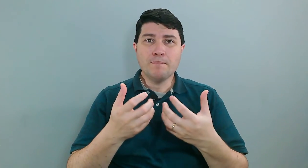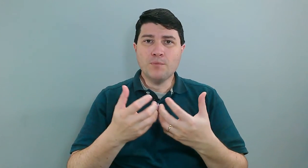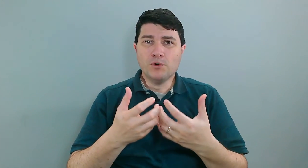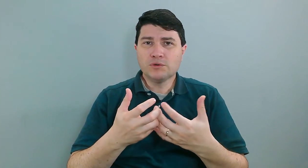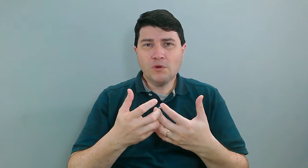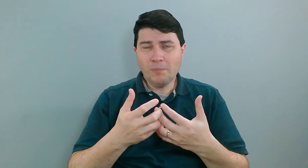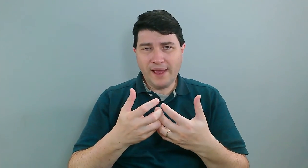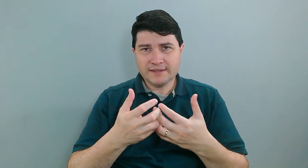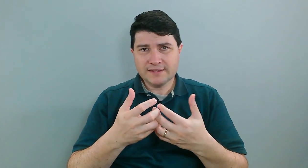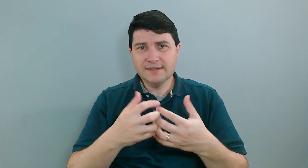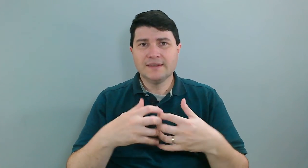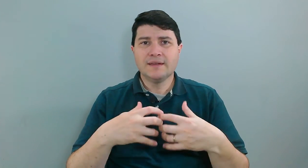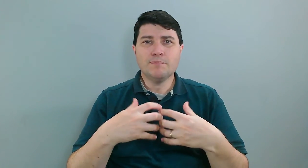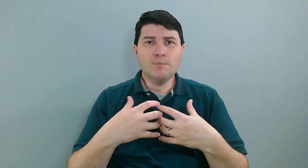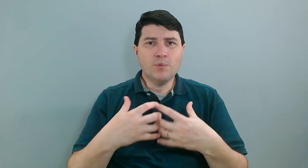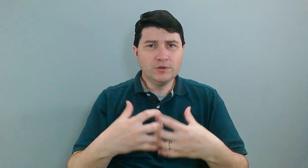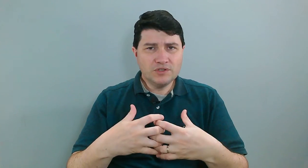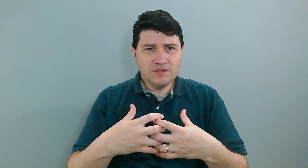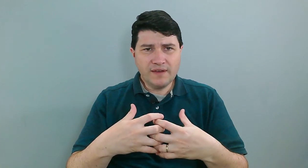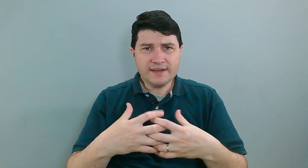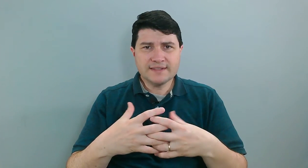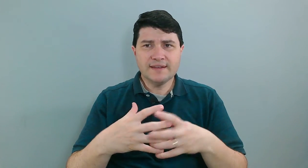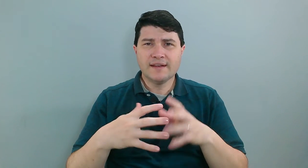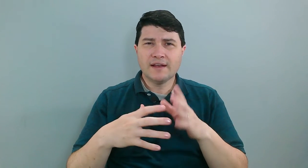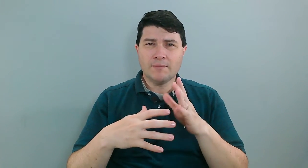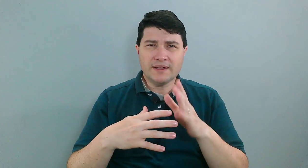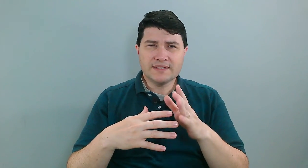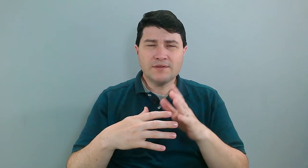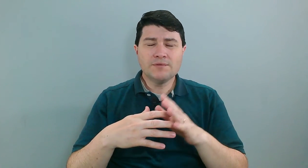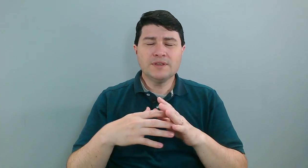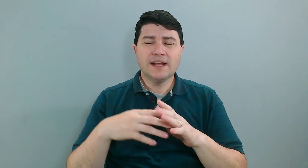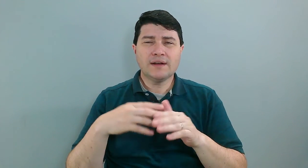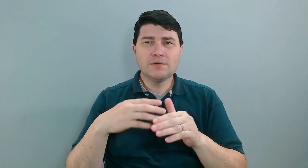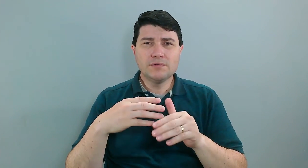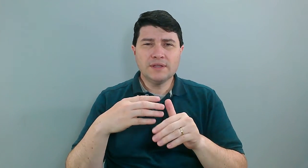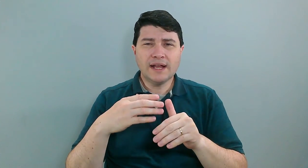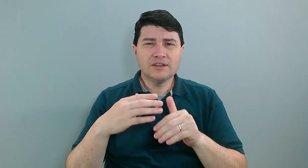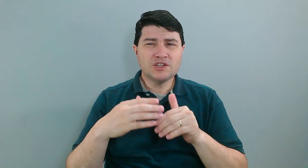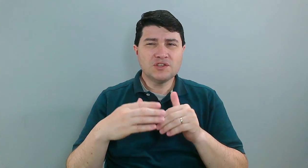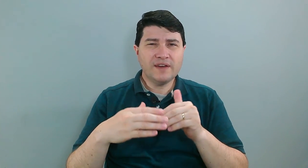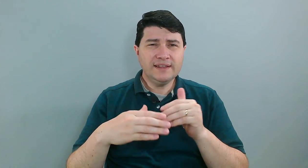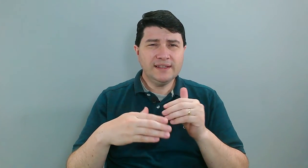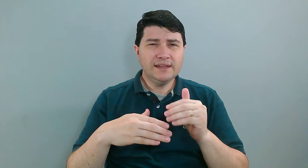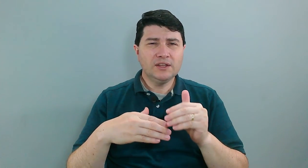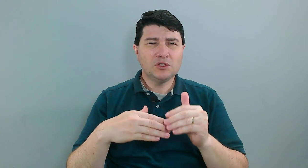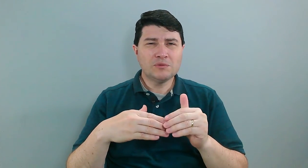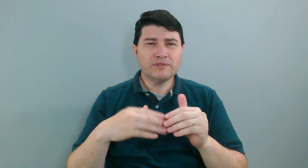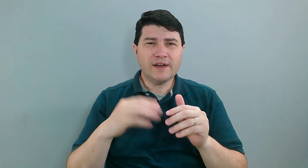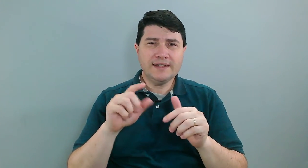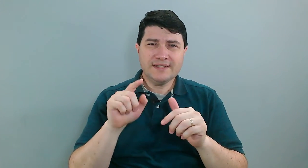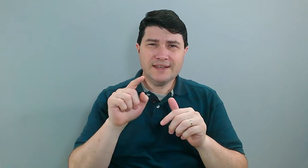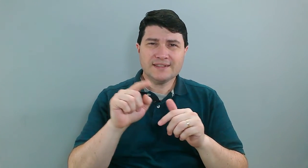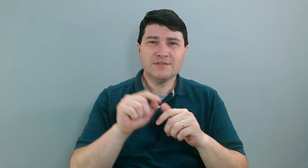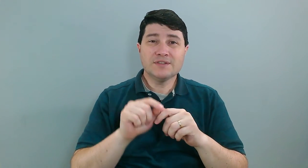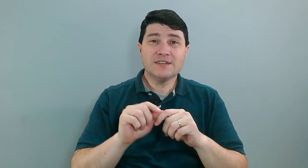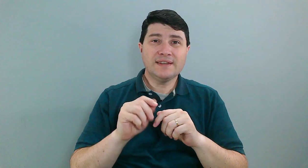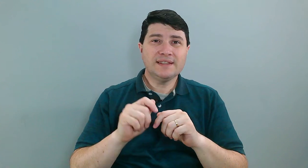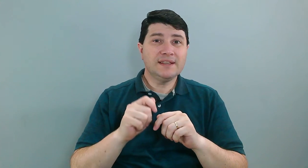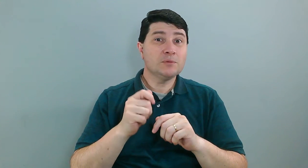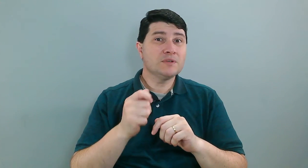muito complexa, muito diversa, mas que com cuidado a gente vai entendendo como faz e assim você vai entender como que se